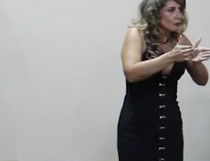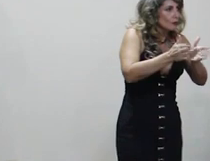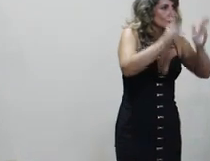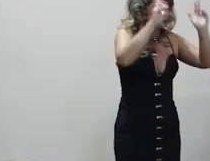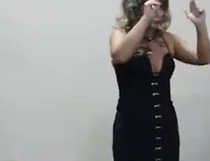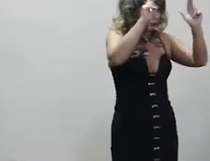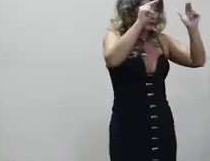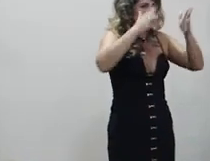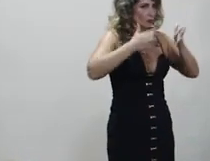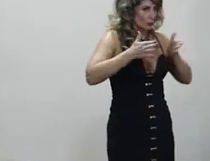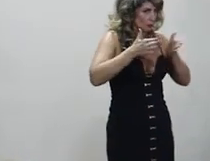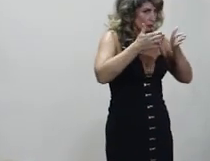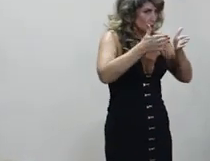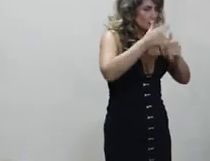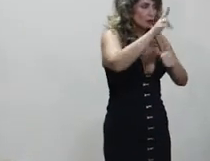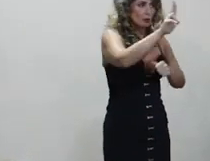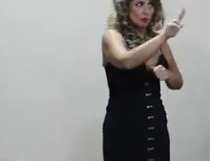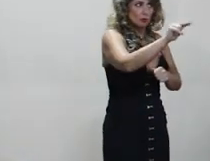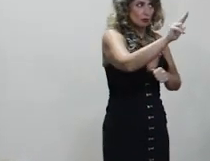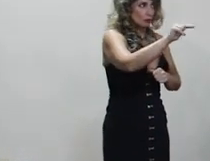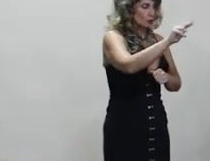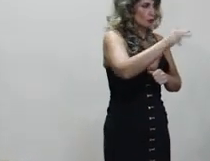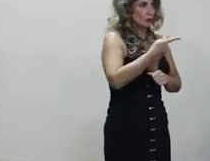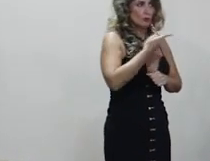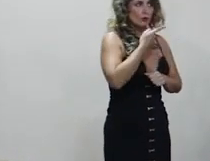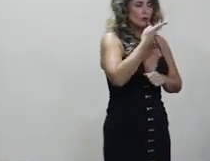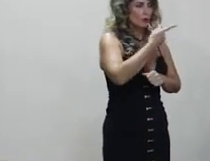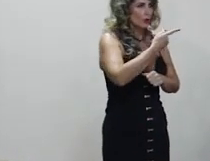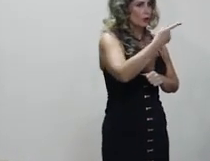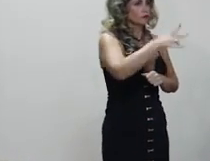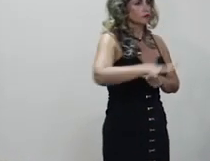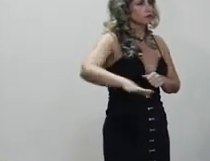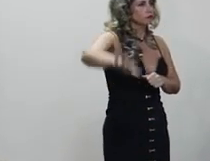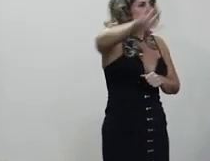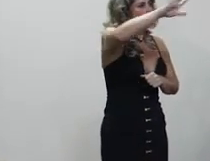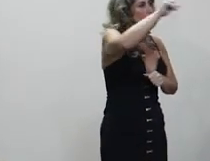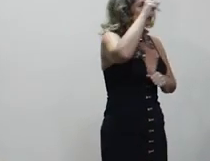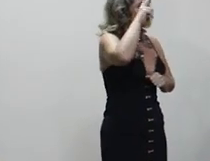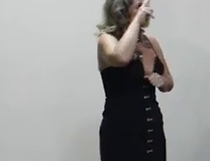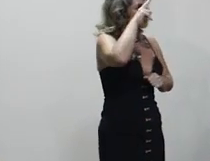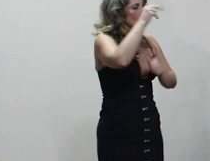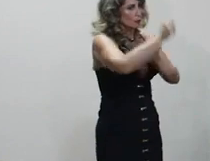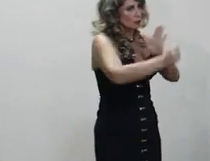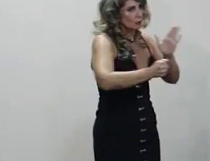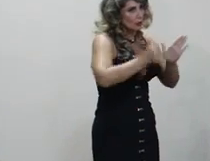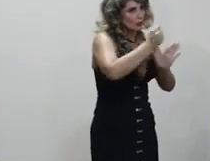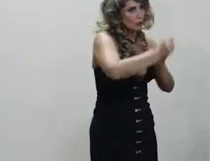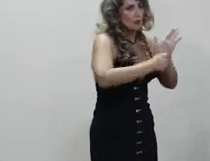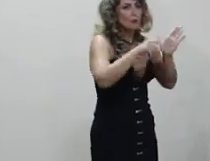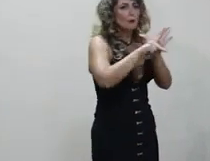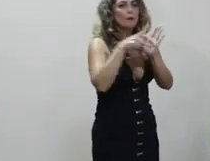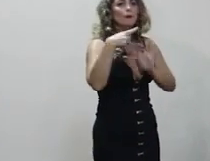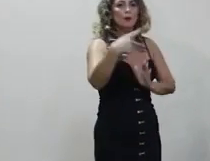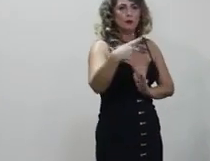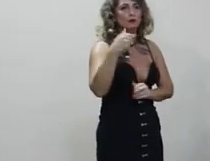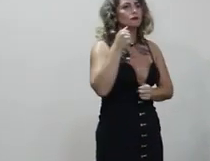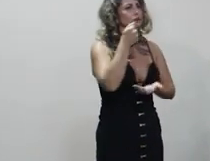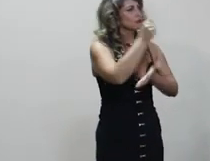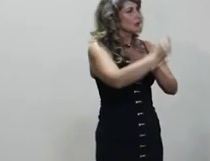de Paranaguá, eu jamais ousaria vir de falar da história de Paranaguá para os paranaguaras, não